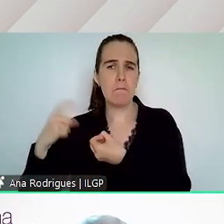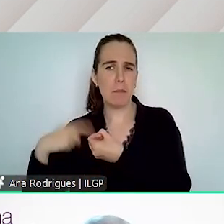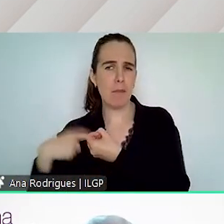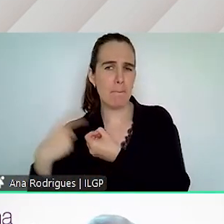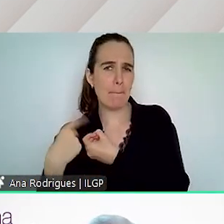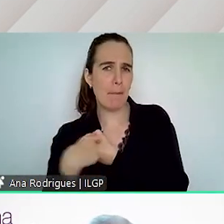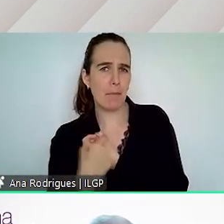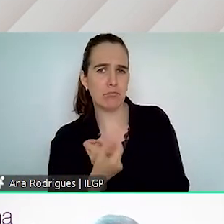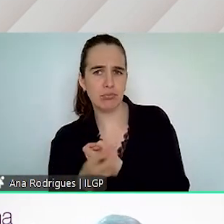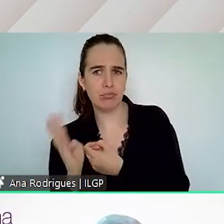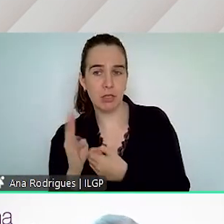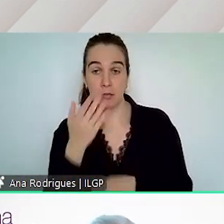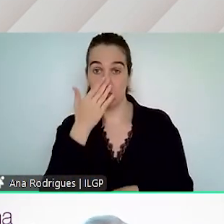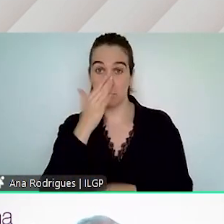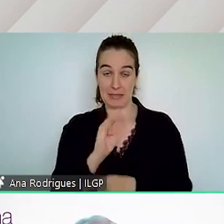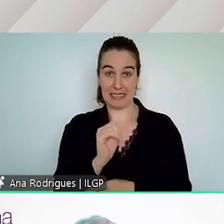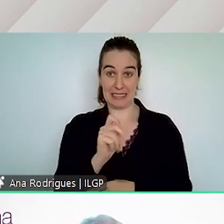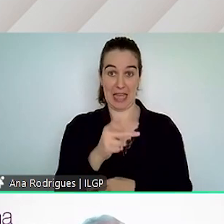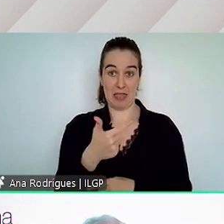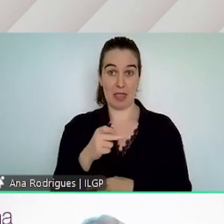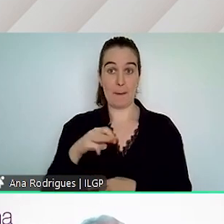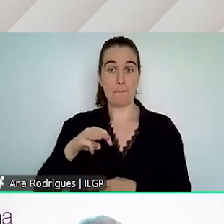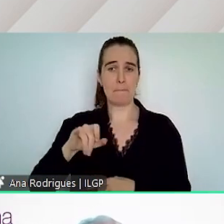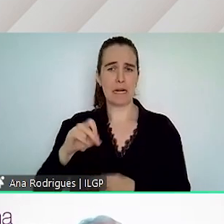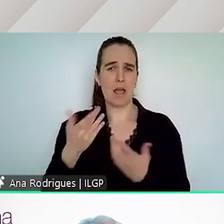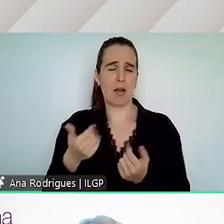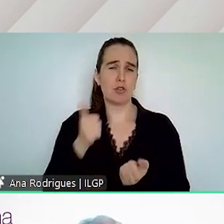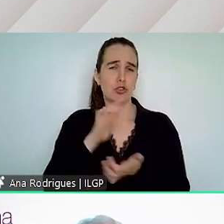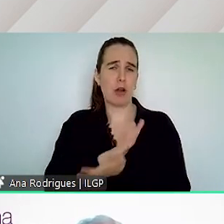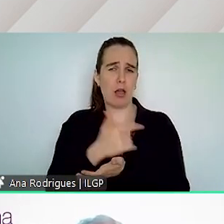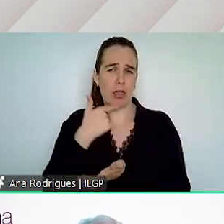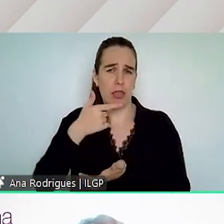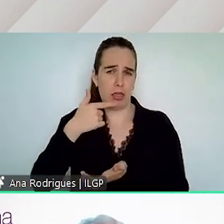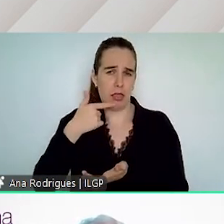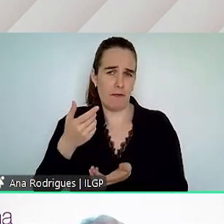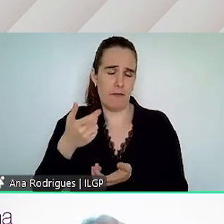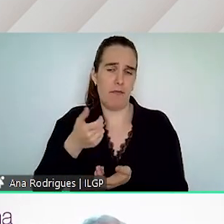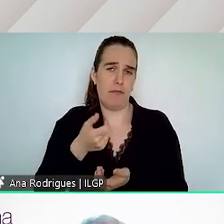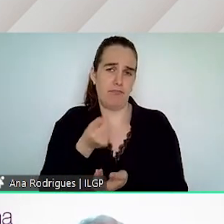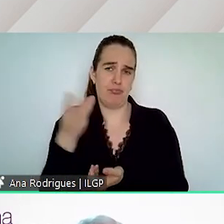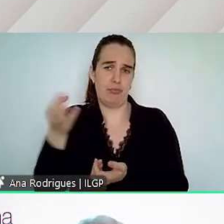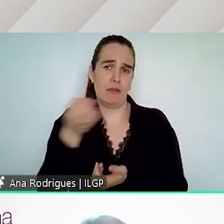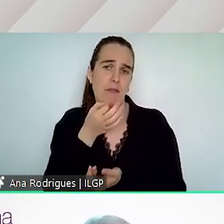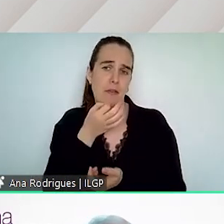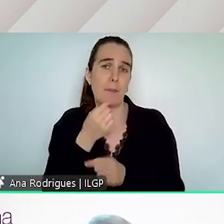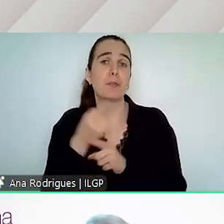Por exemplo, o caso Santa Maria, que ultimamente tem estado muito nas páginas dos jornais e dos telejornais, o seu orçamento deve andar